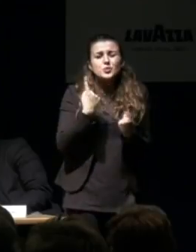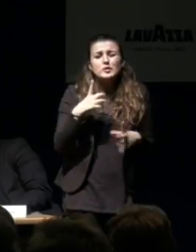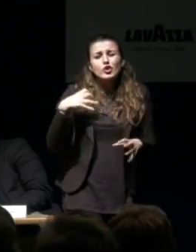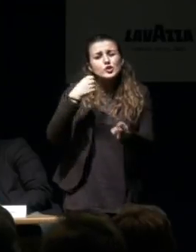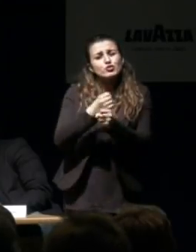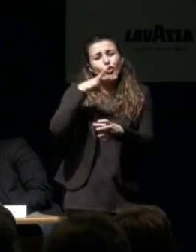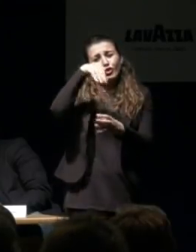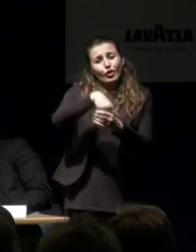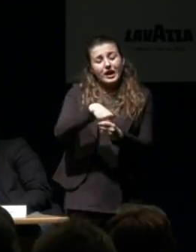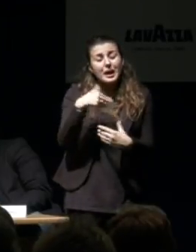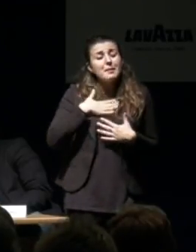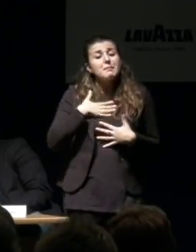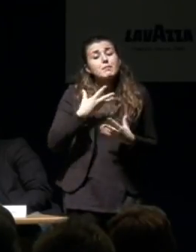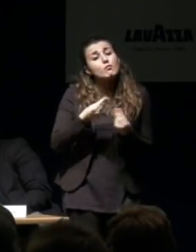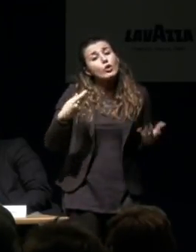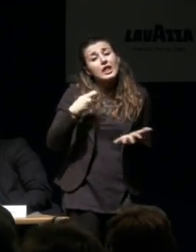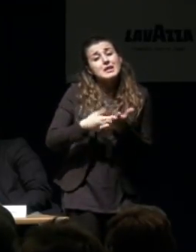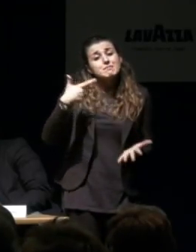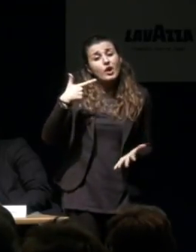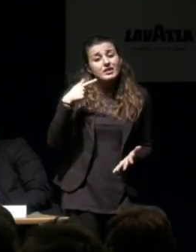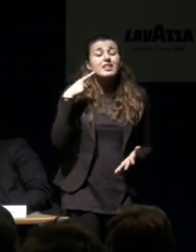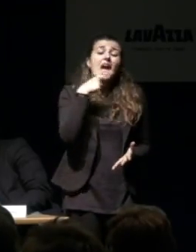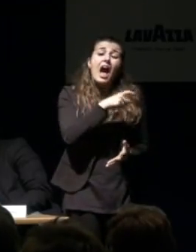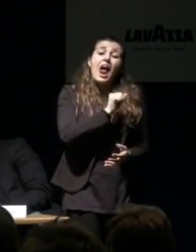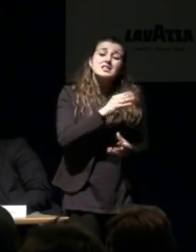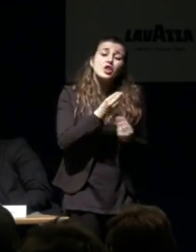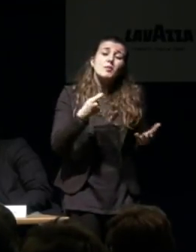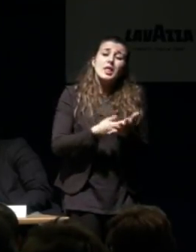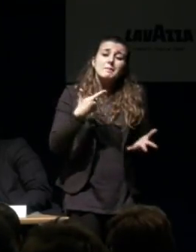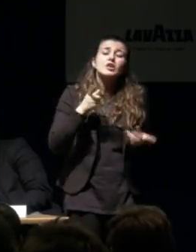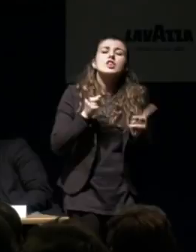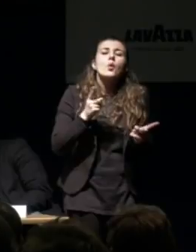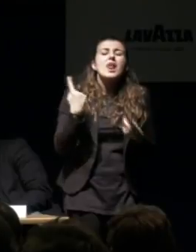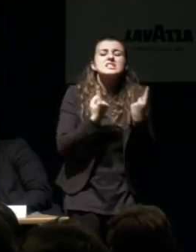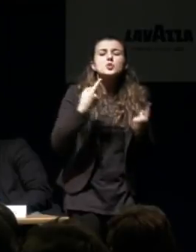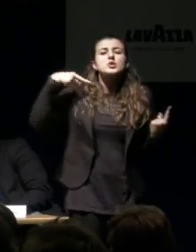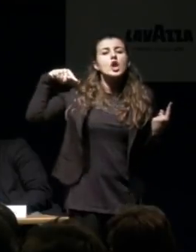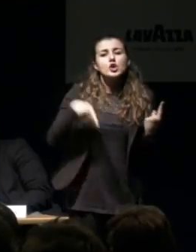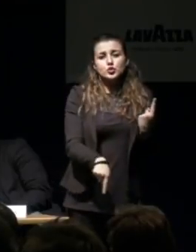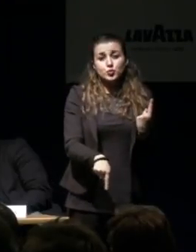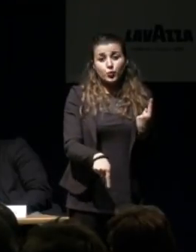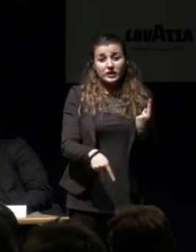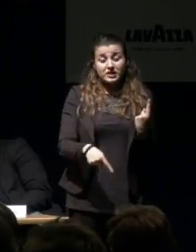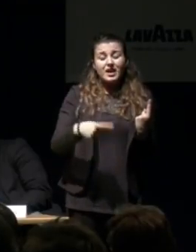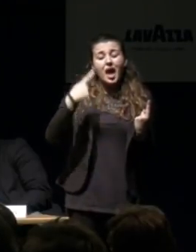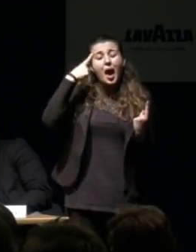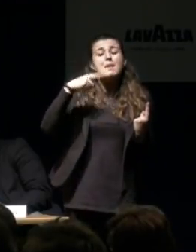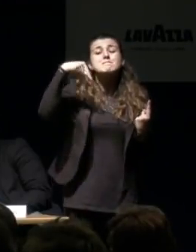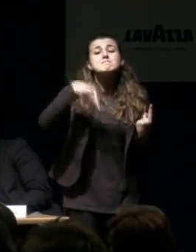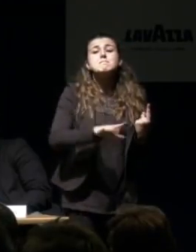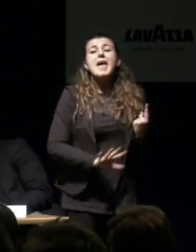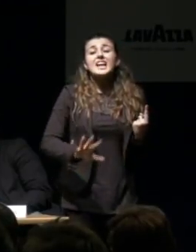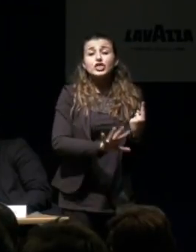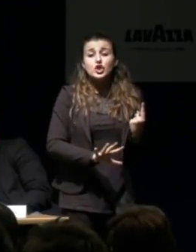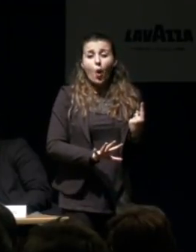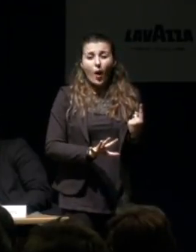che per me è stato molto importante per lui è stata molto importante quella del sud quella diciamo del meridionalismo una delle cose